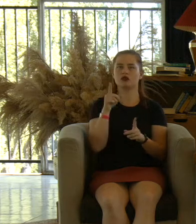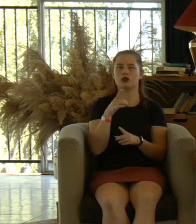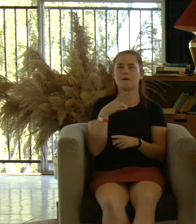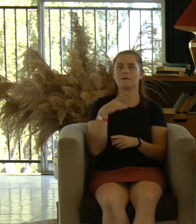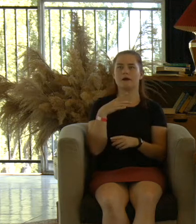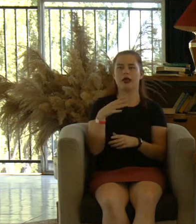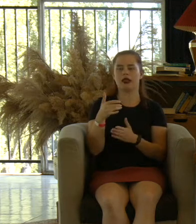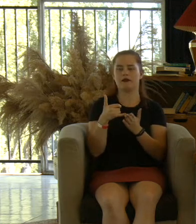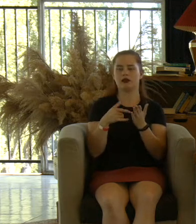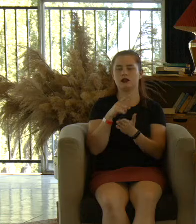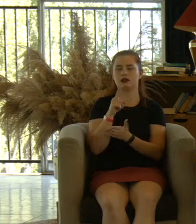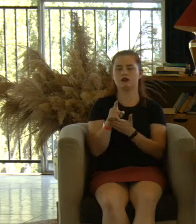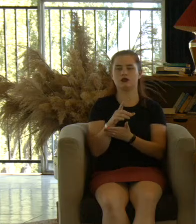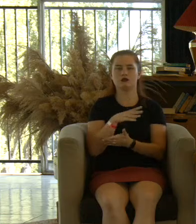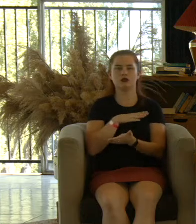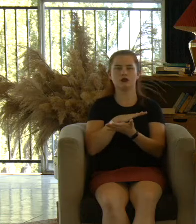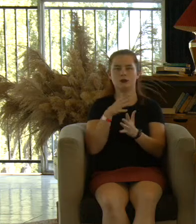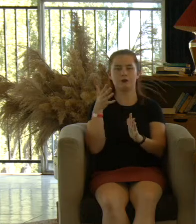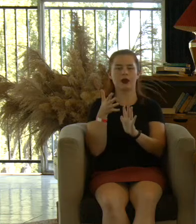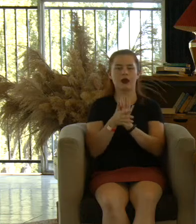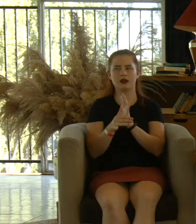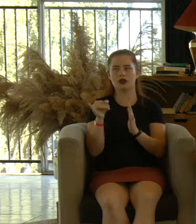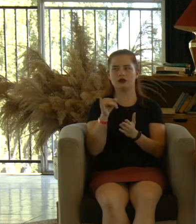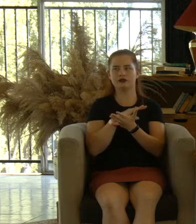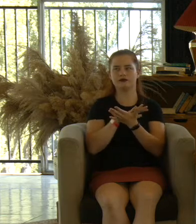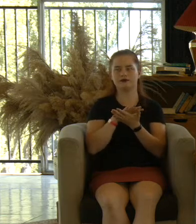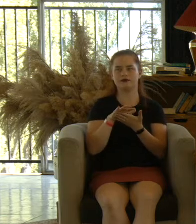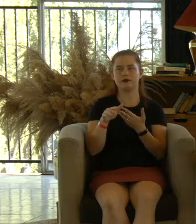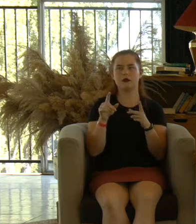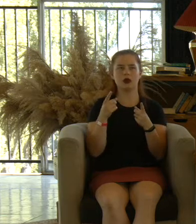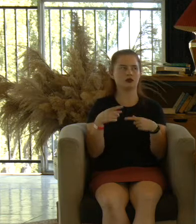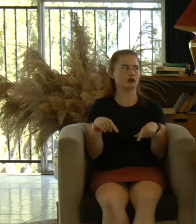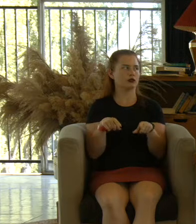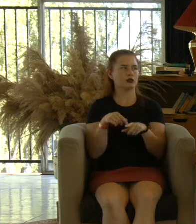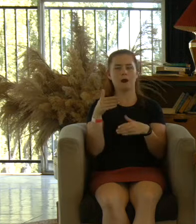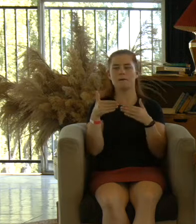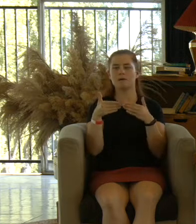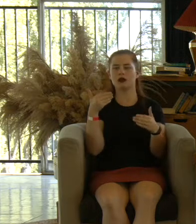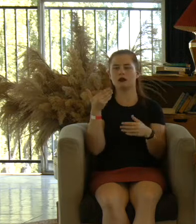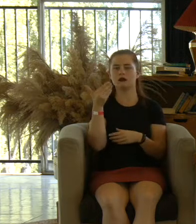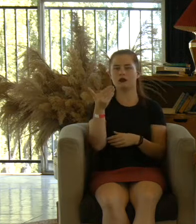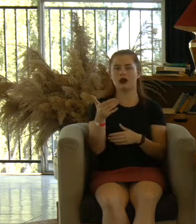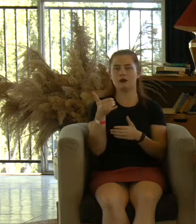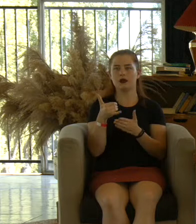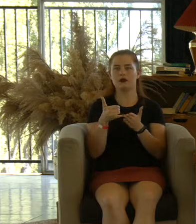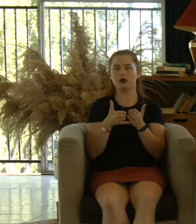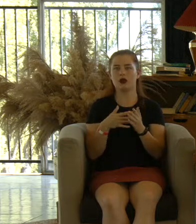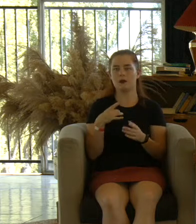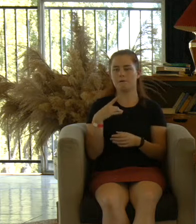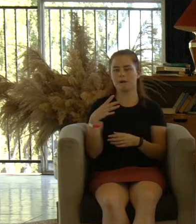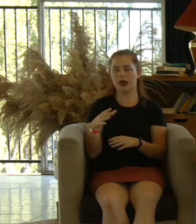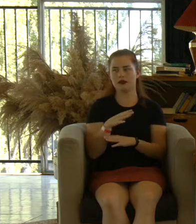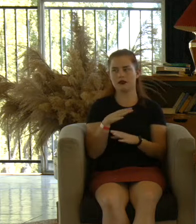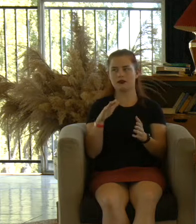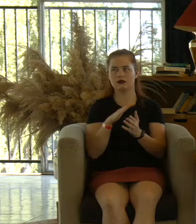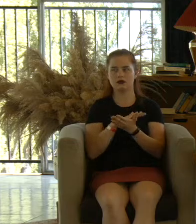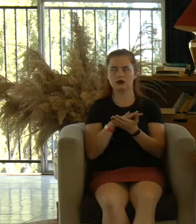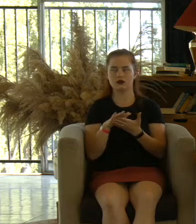быть прозрачные и фильтрованные. Почему так? Вот перед нами белое вино. Оно не фильтрованное.